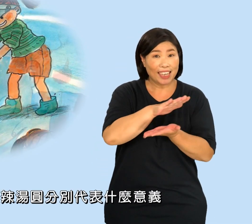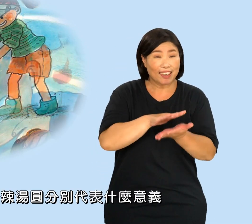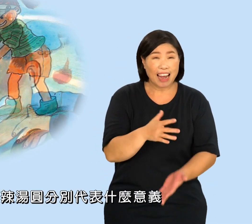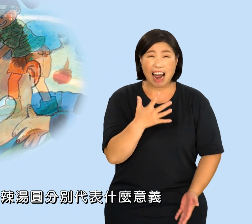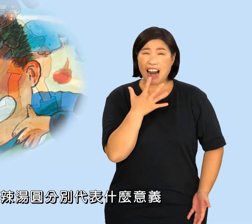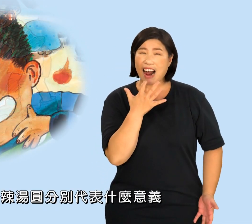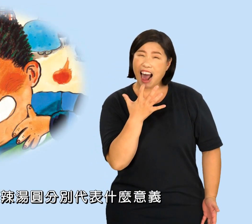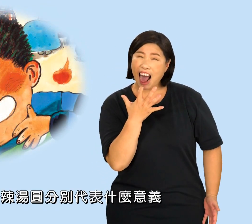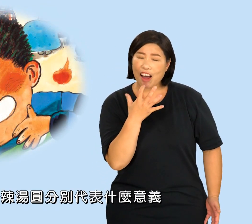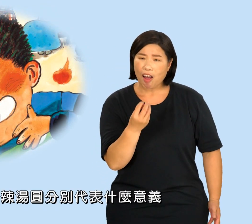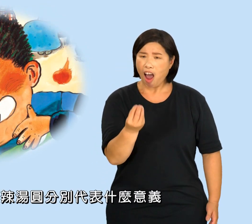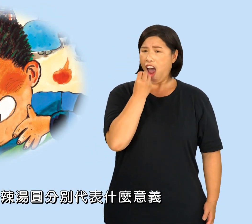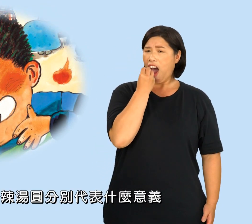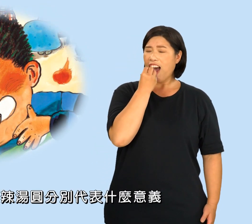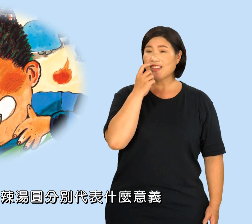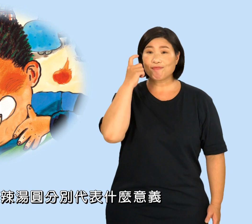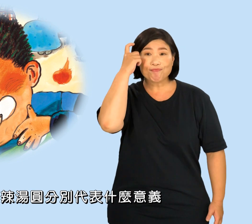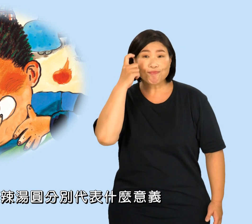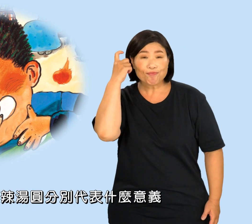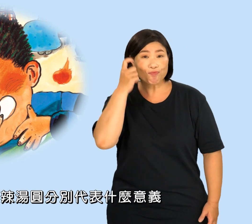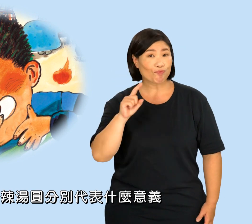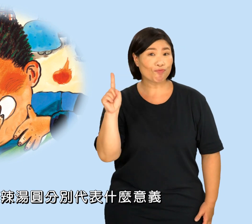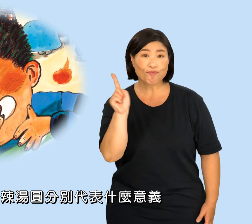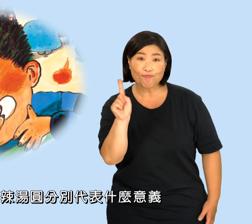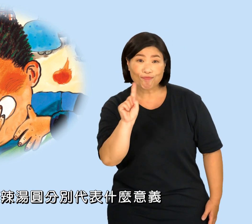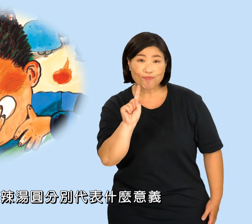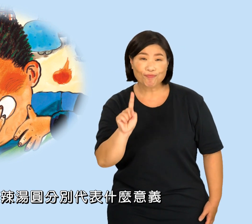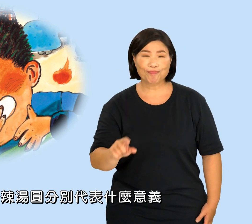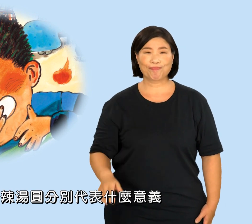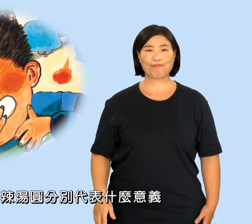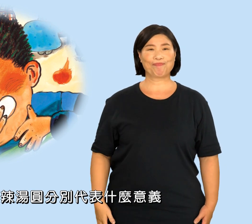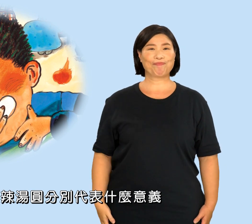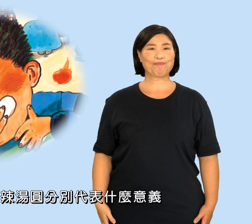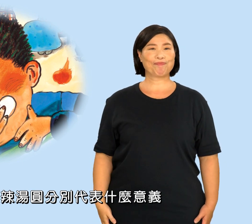吃到辣汤圆，分别代表什么意义？